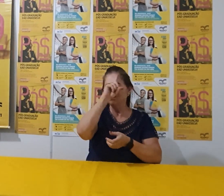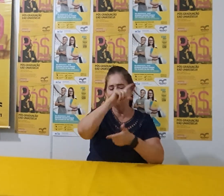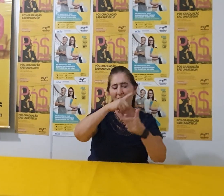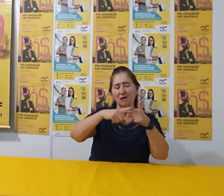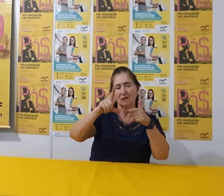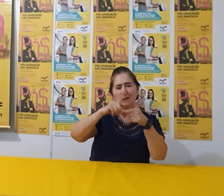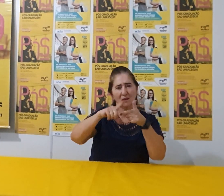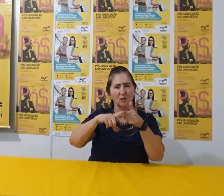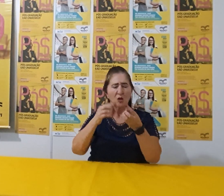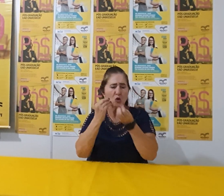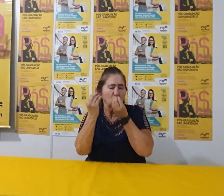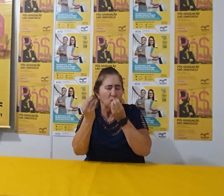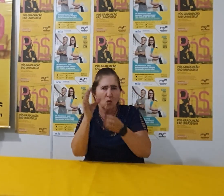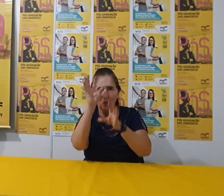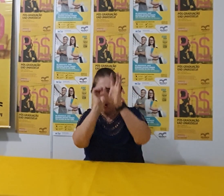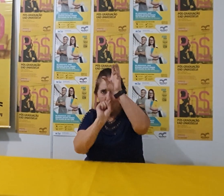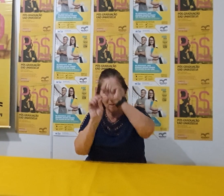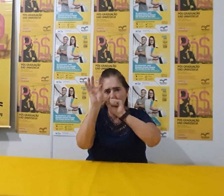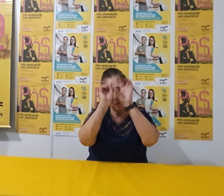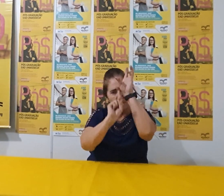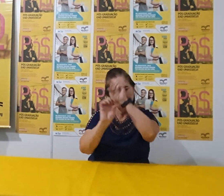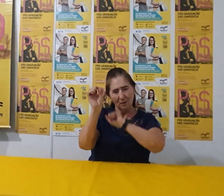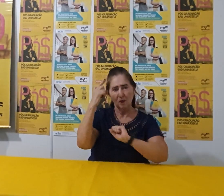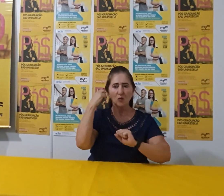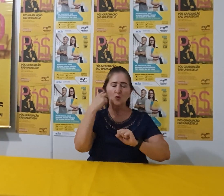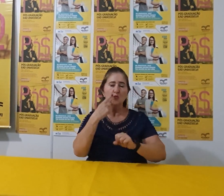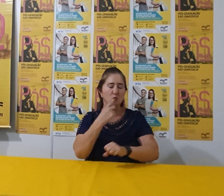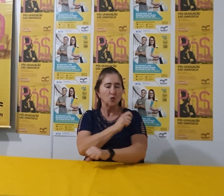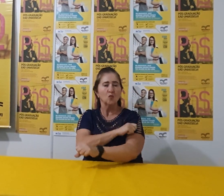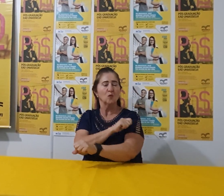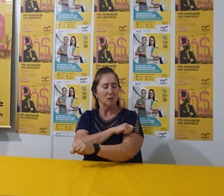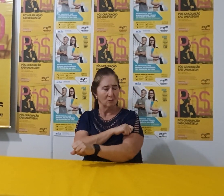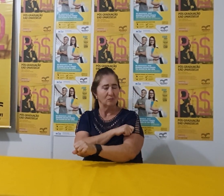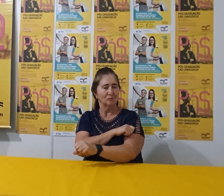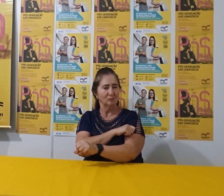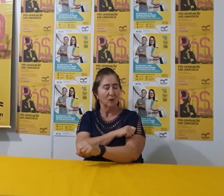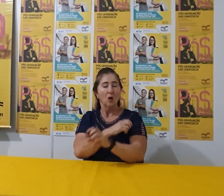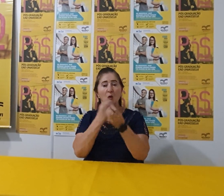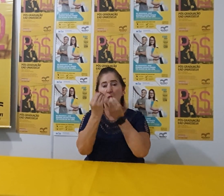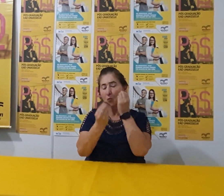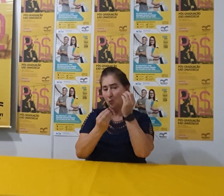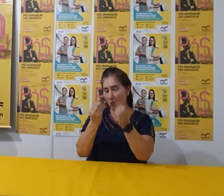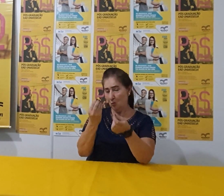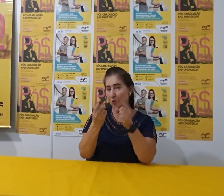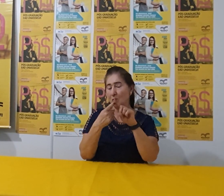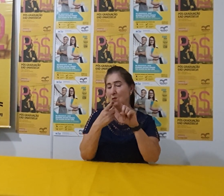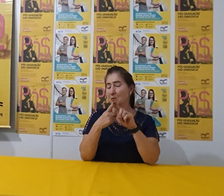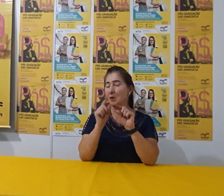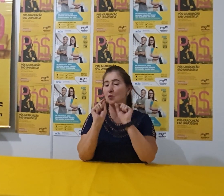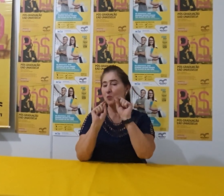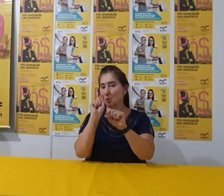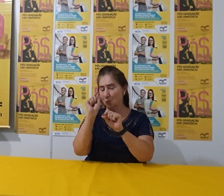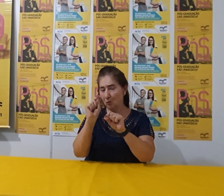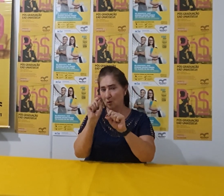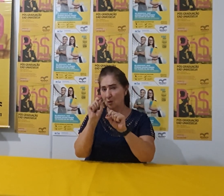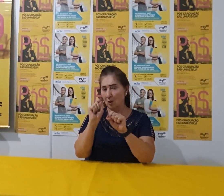de ensino-aprendizagem do aluno surdo, assim como as especificidades